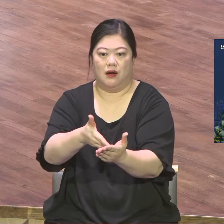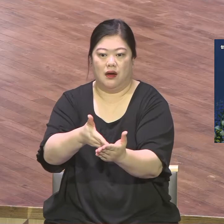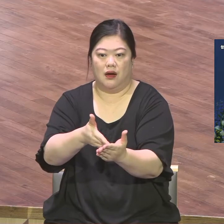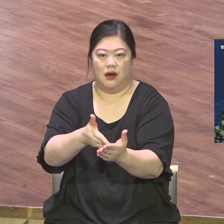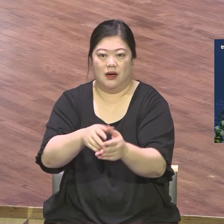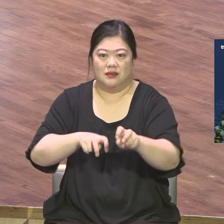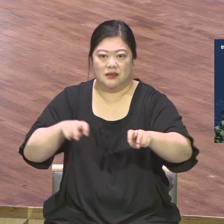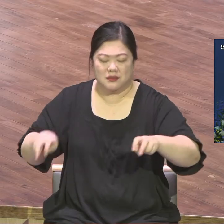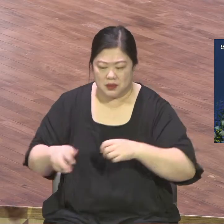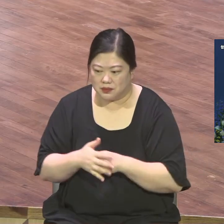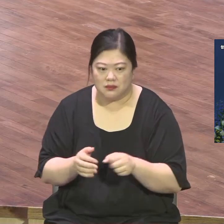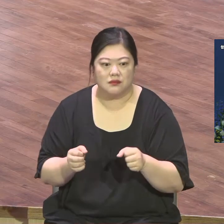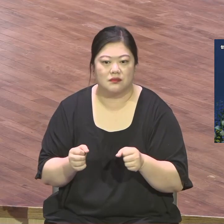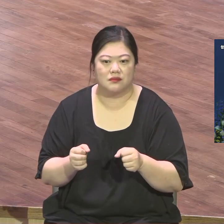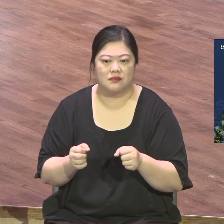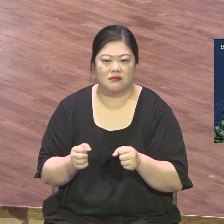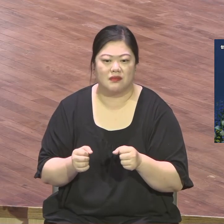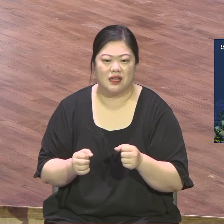택시비를 많이 줘야 돼요.